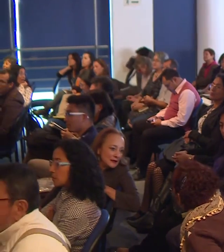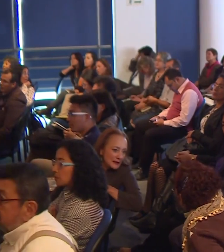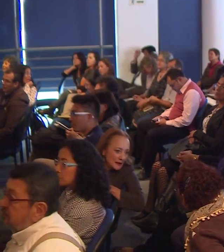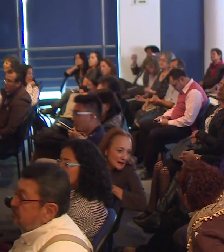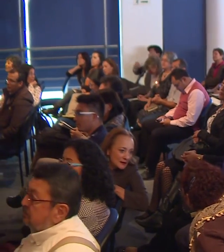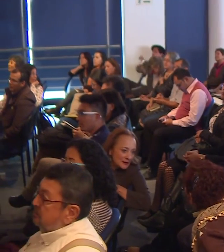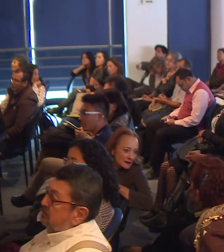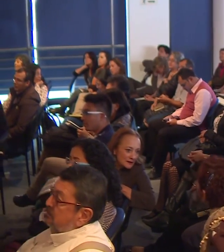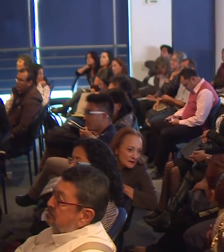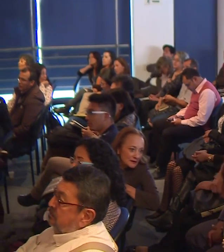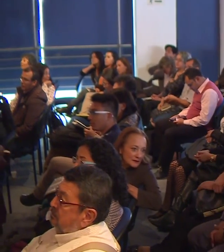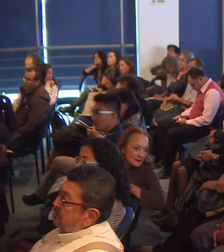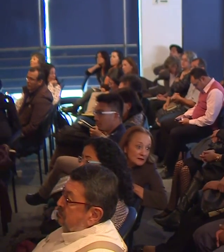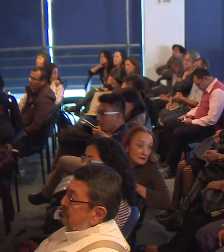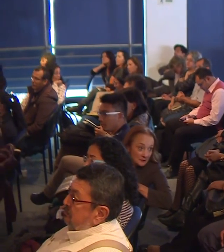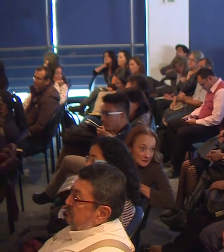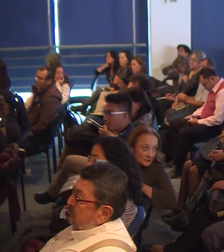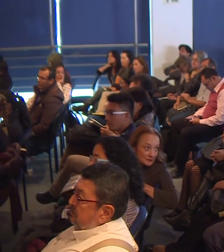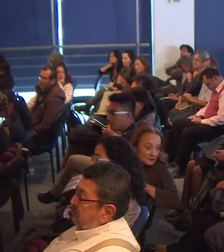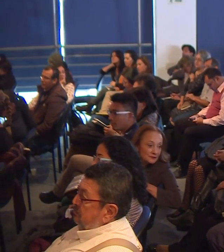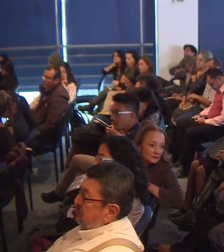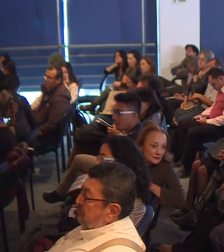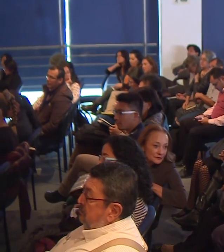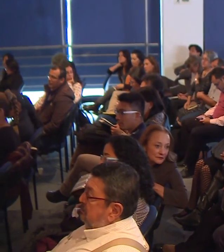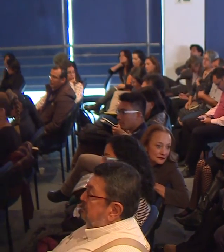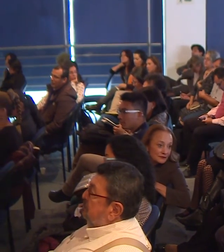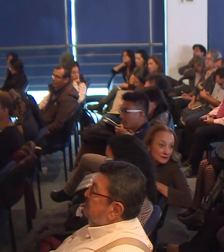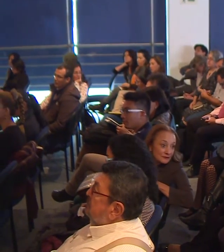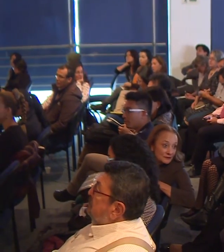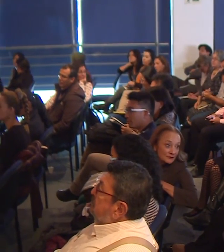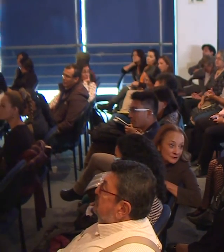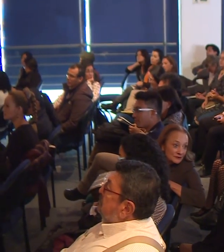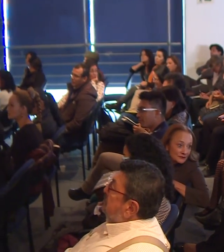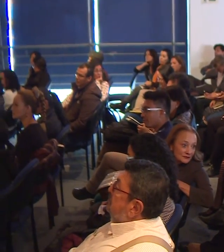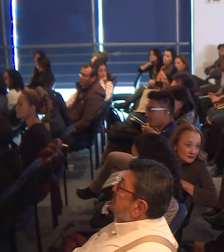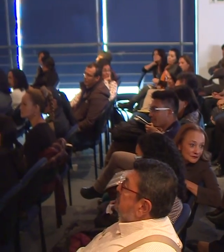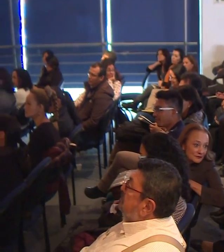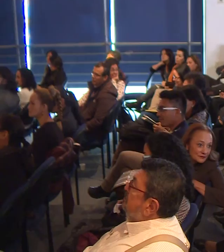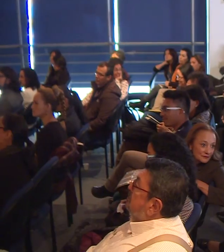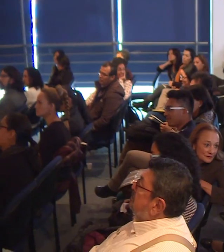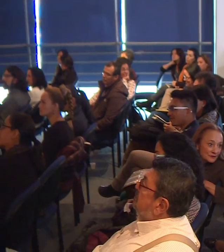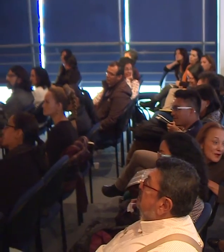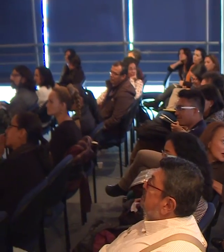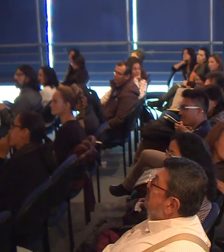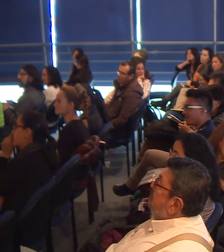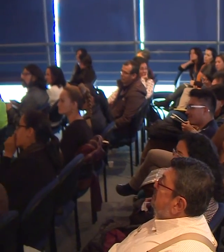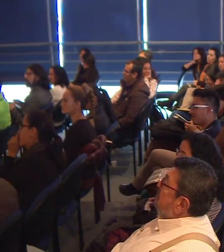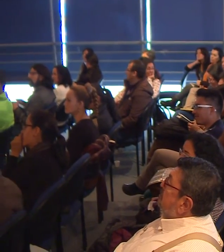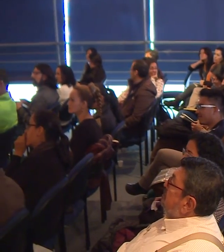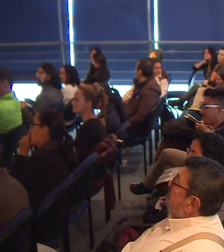las palabras del elogio de la dificultad, me parece que de ahí podíamos empezar.